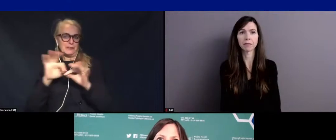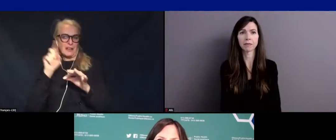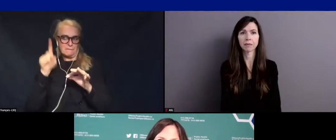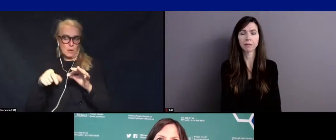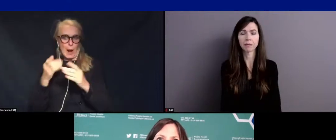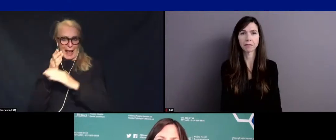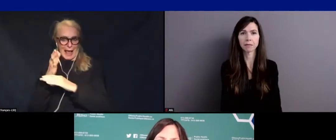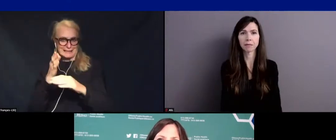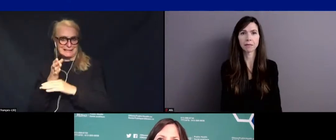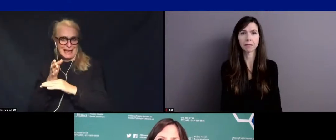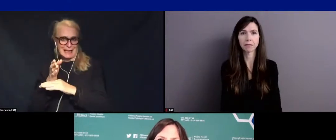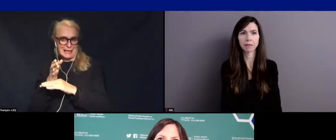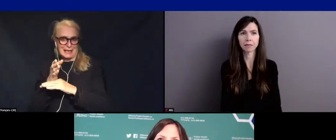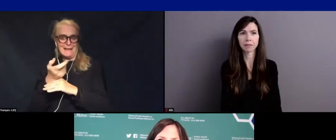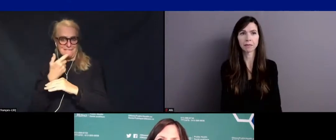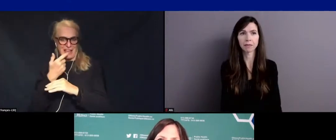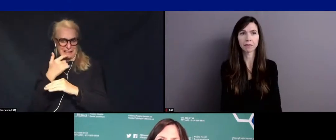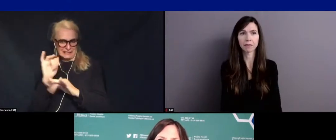de ce nouveau centre. C'est bien ça?